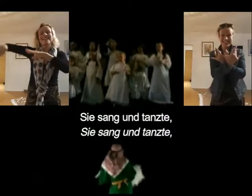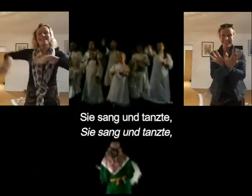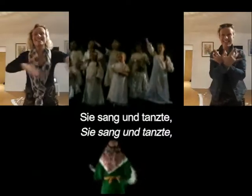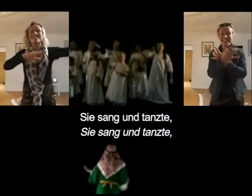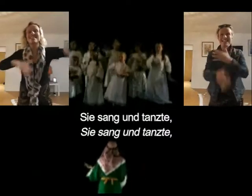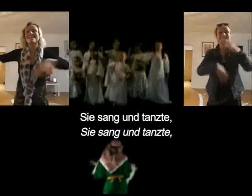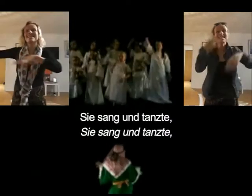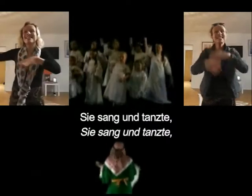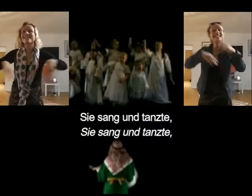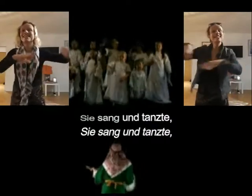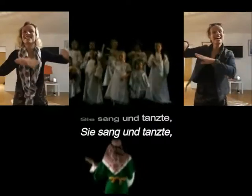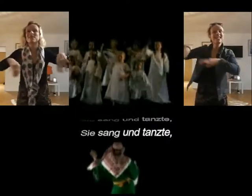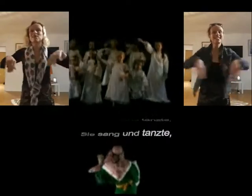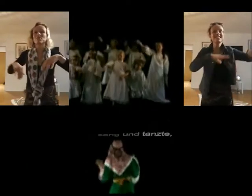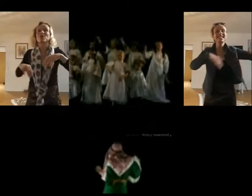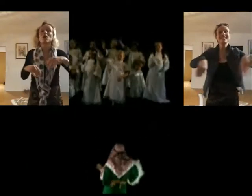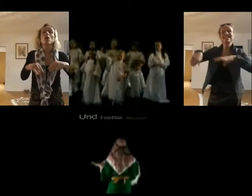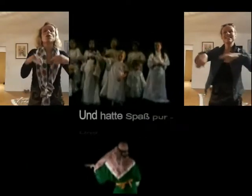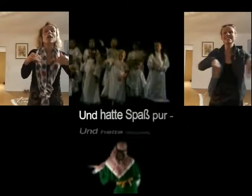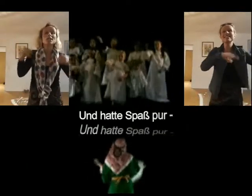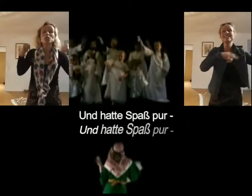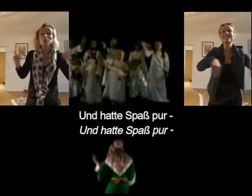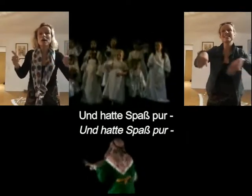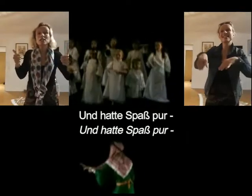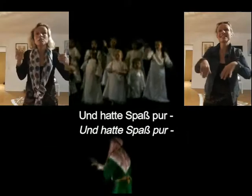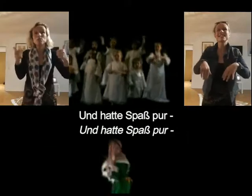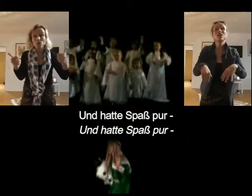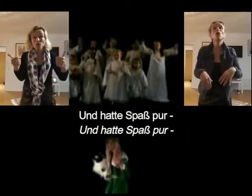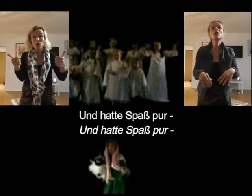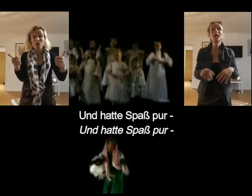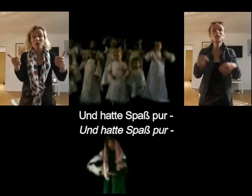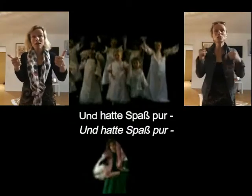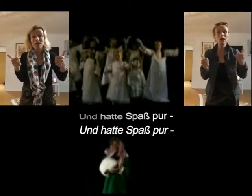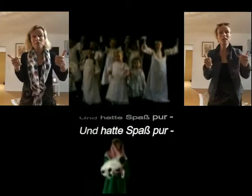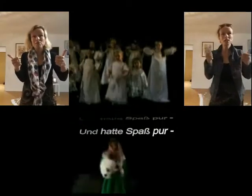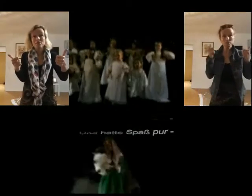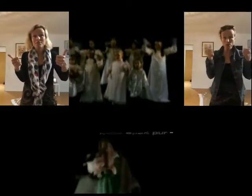tanzte und hatte Spaß pur.